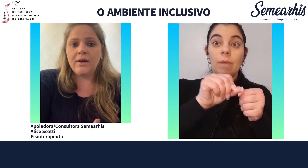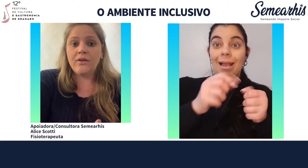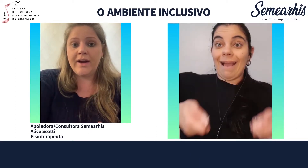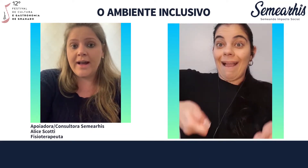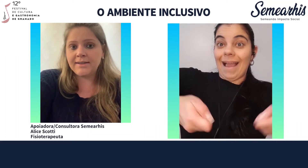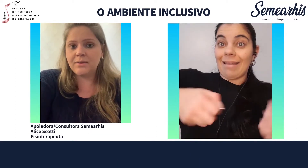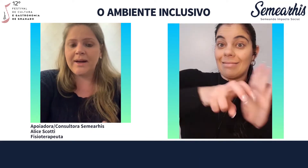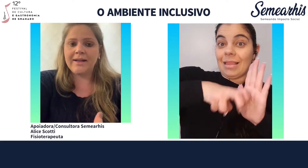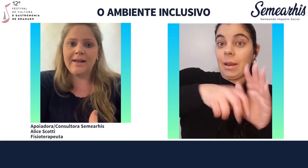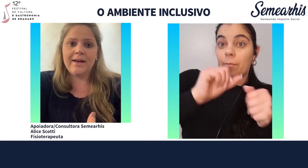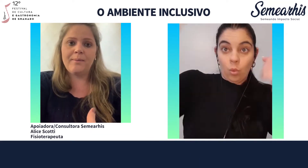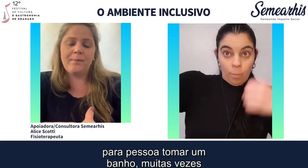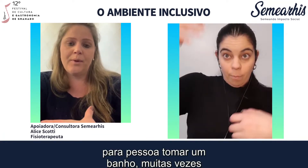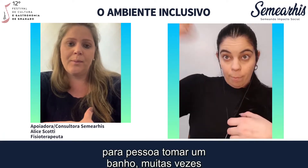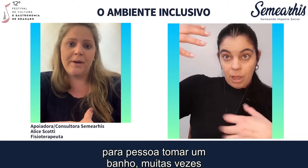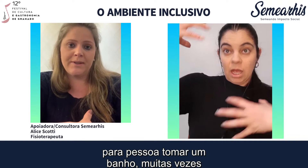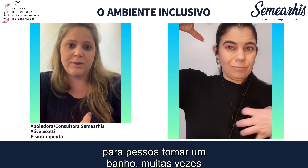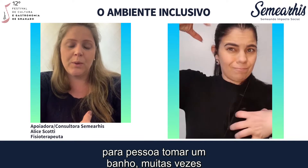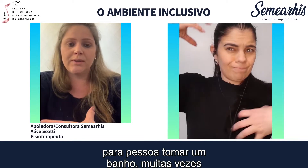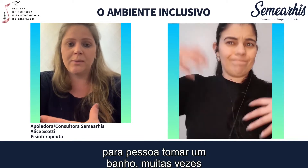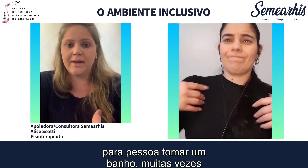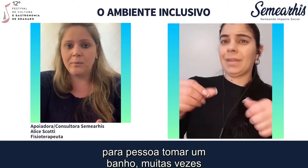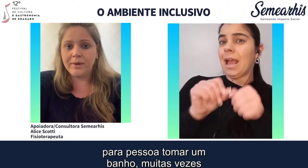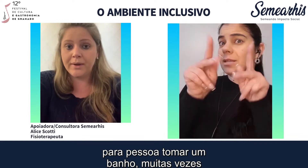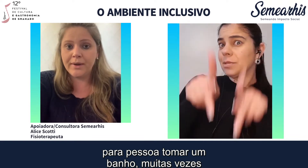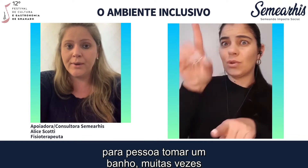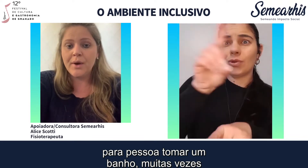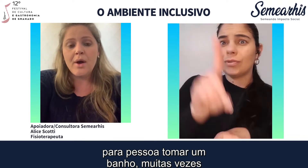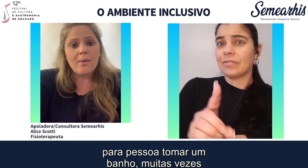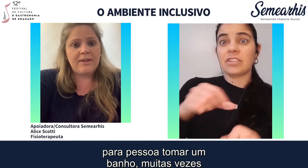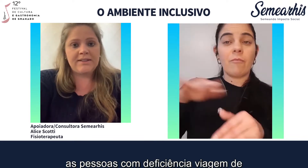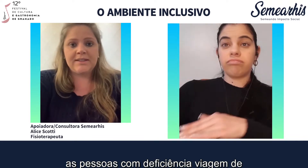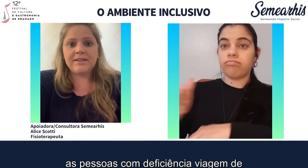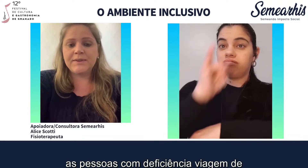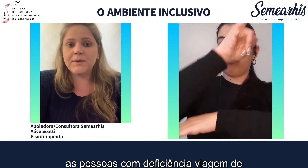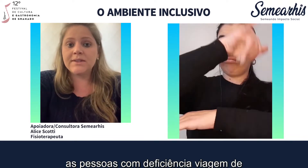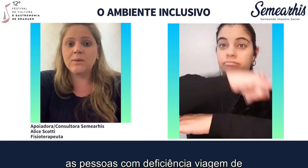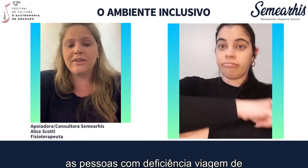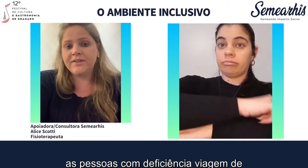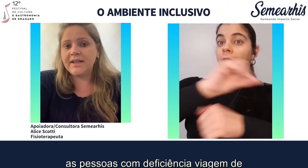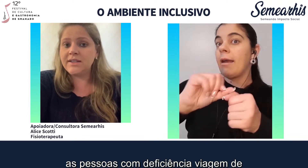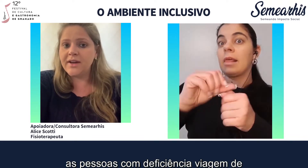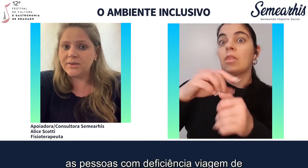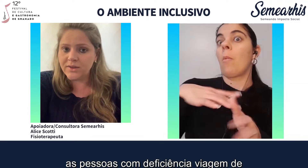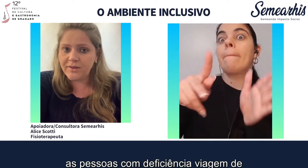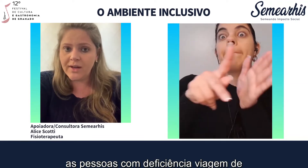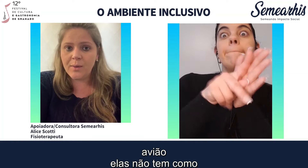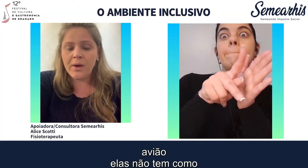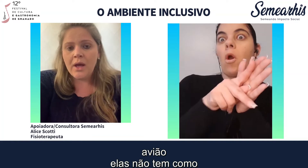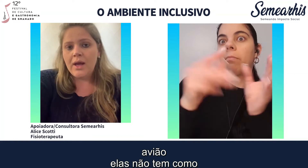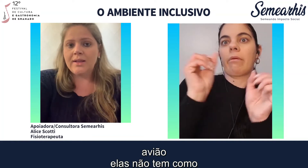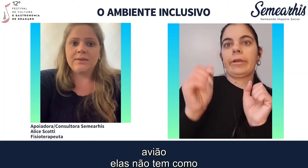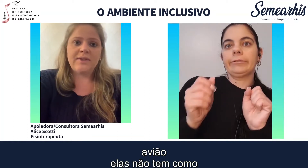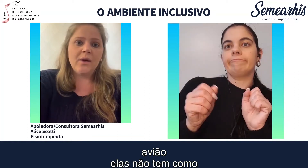ele oferece uma cadeira para a pessoa tomar um banho. Muitas vezes as pessoas com deficiência viajam de